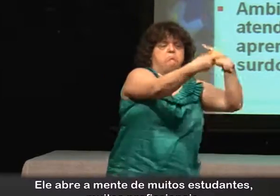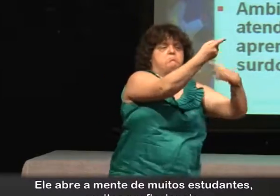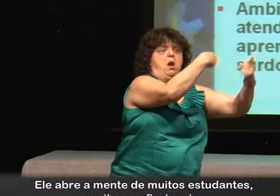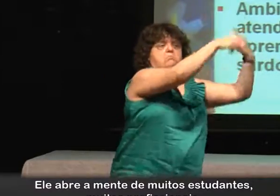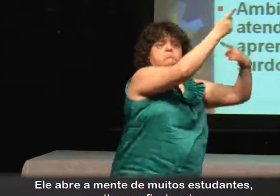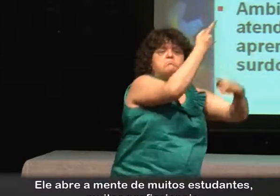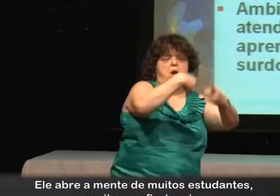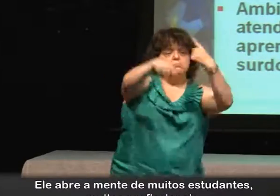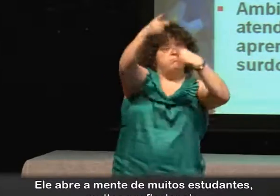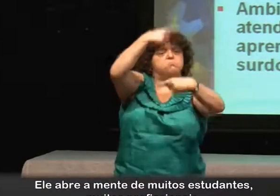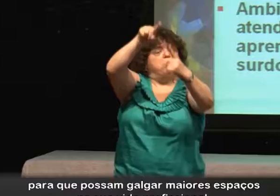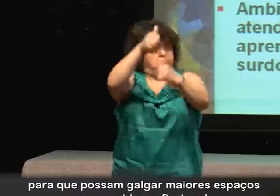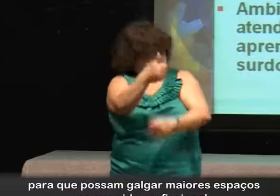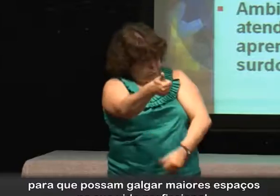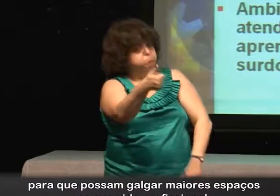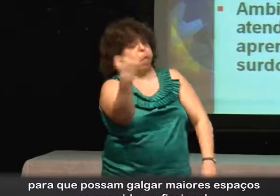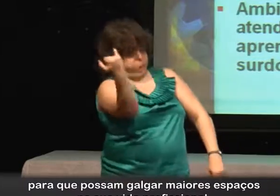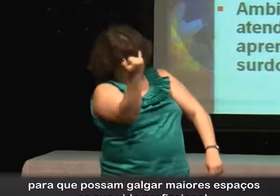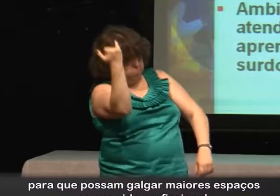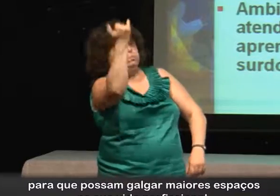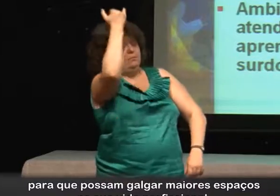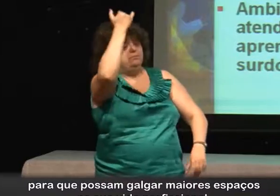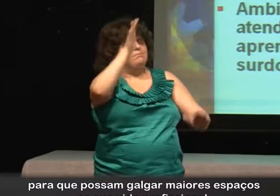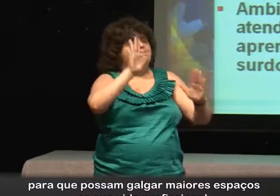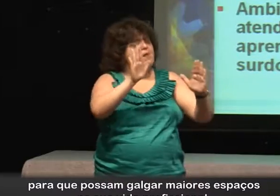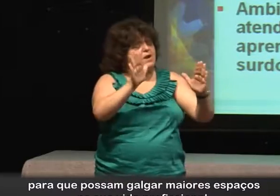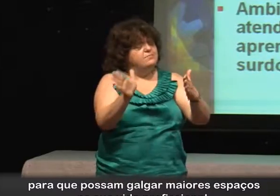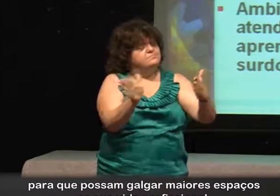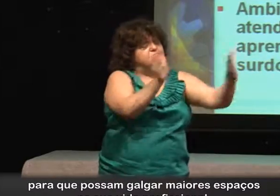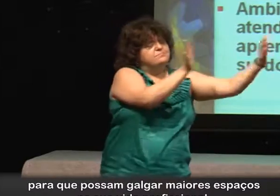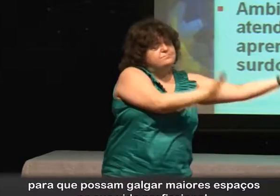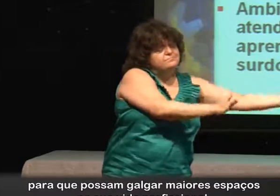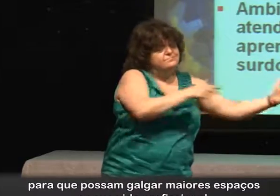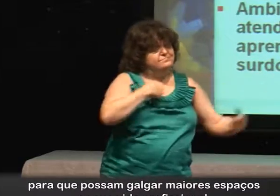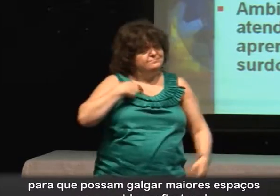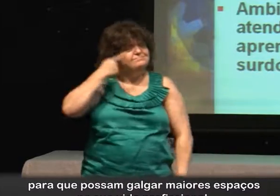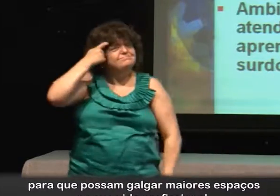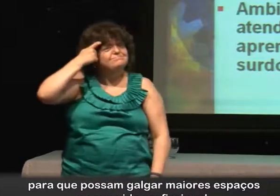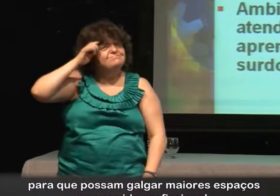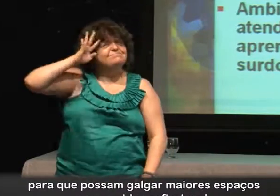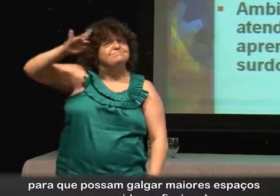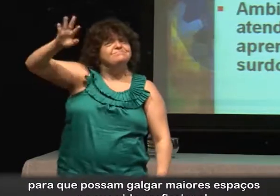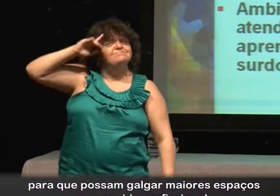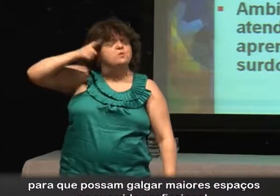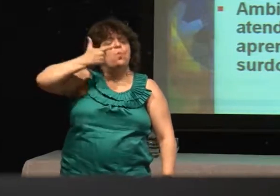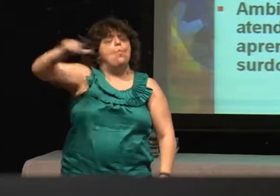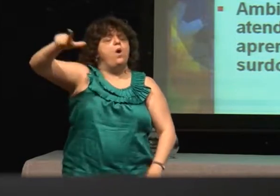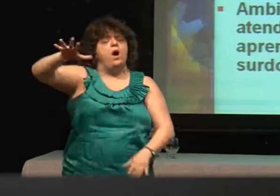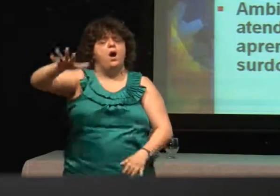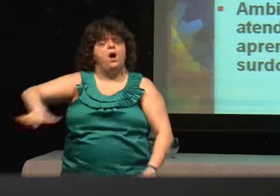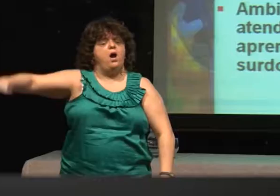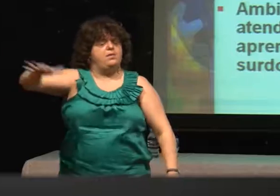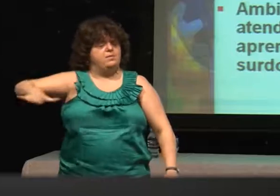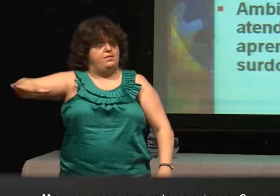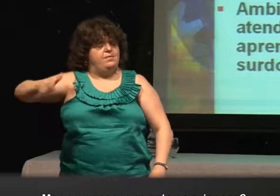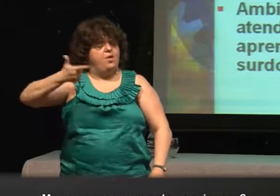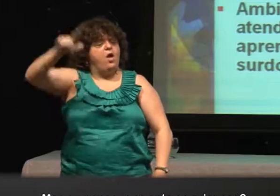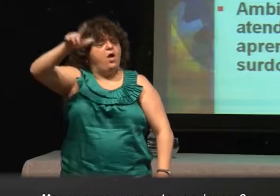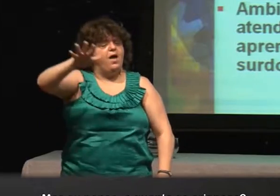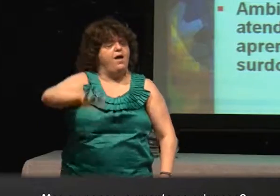muitos profissionais, para que possam galgar maiores espaços na sua vida profissional. Mas eu penso,